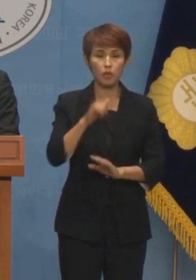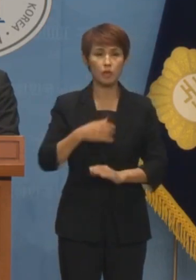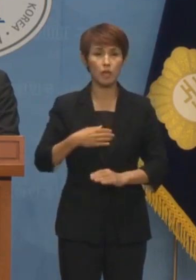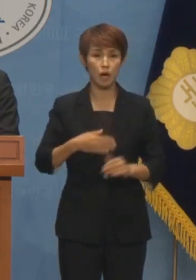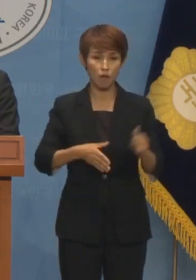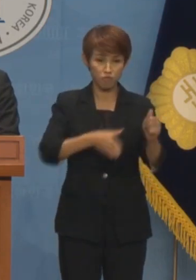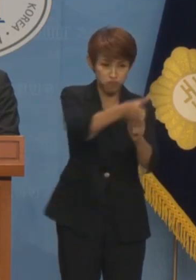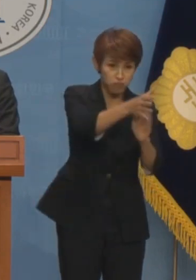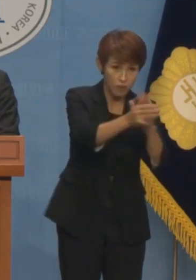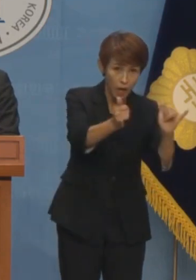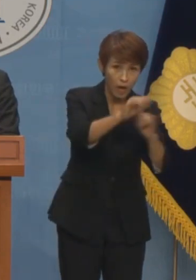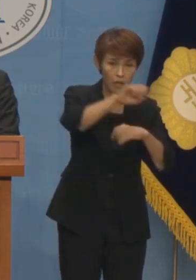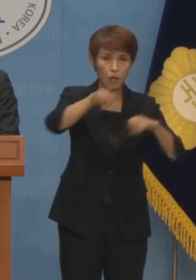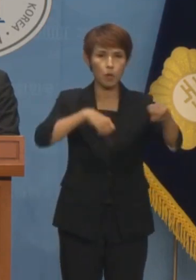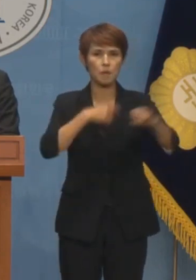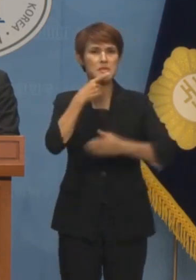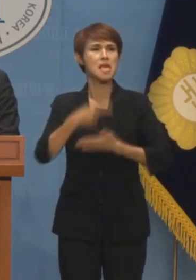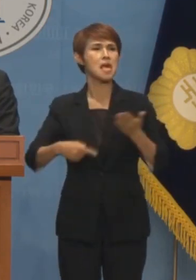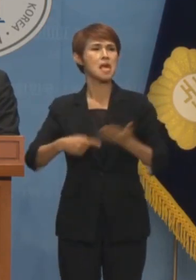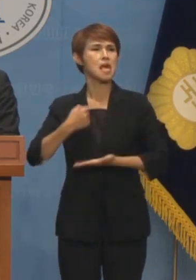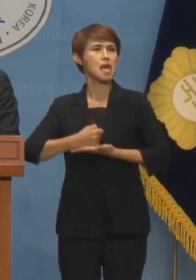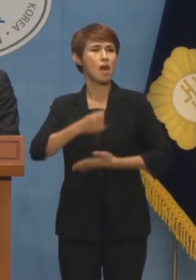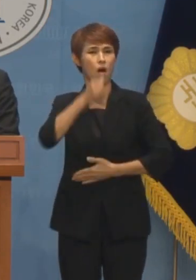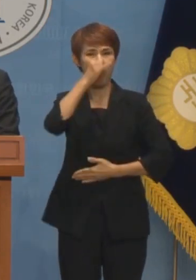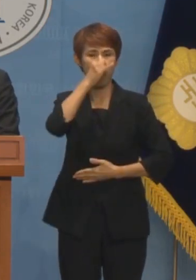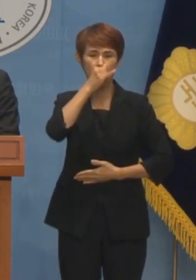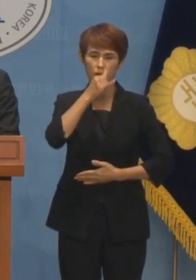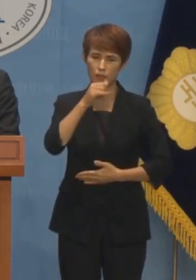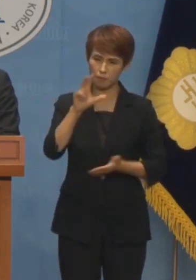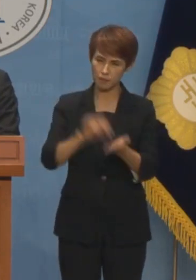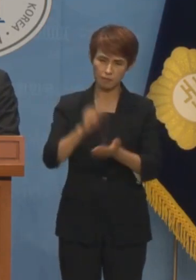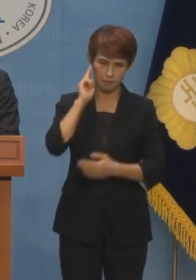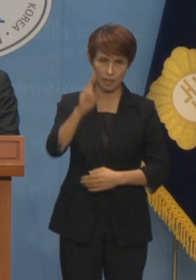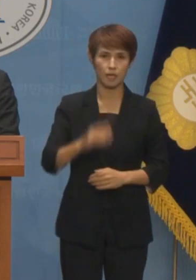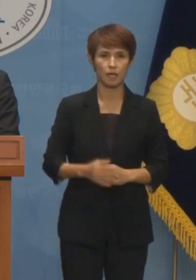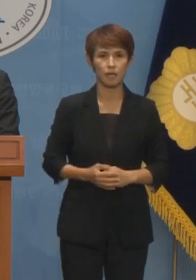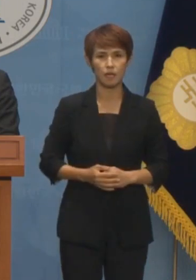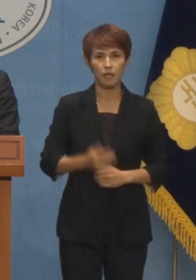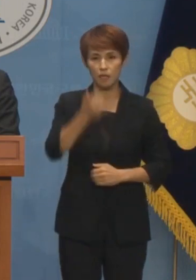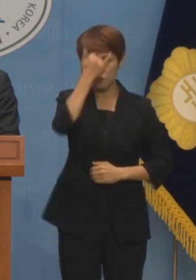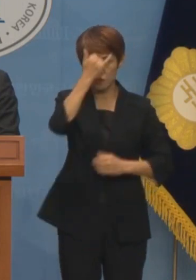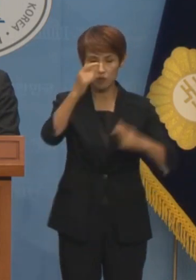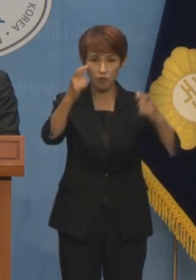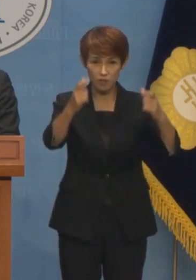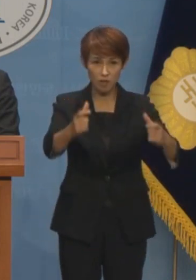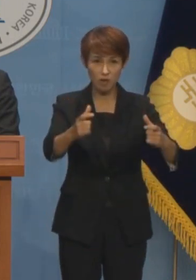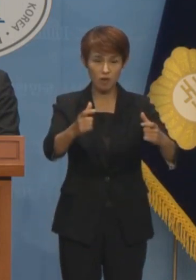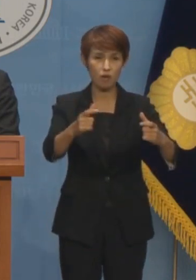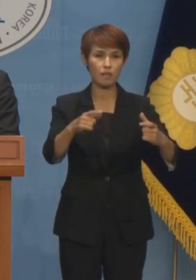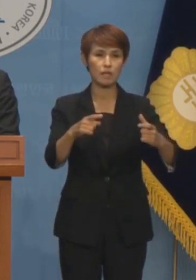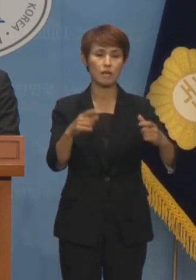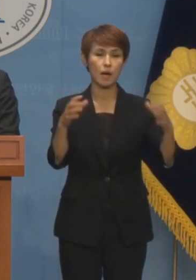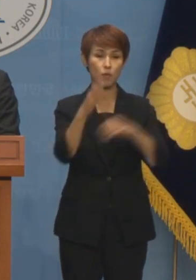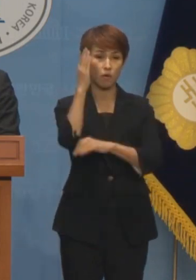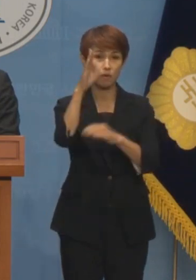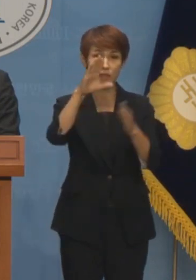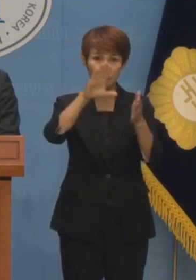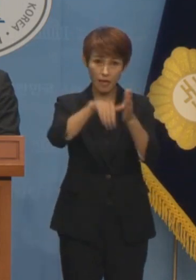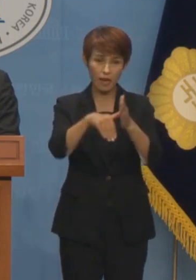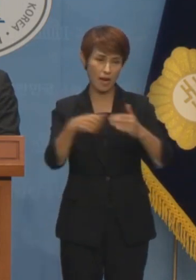하는 둔갑술이 어제 오늘의 일이 아닙니다. 이번 충청권 합동연설회 폭력 사태